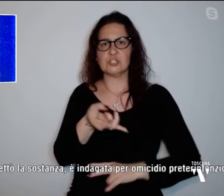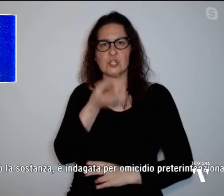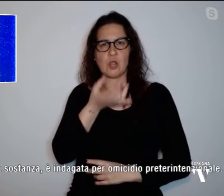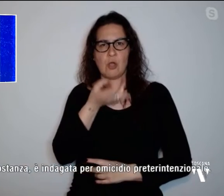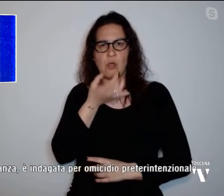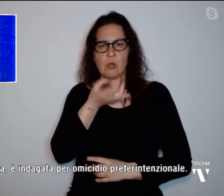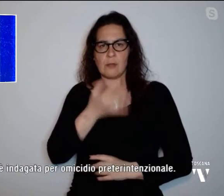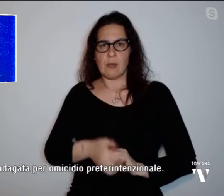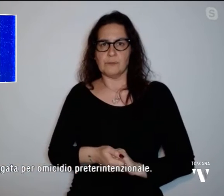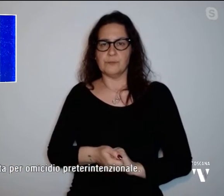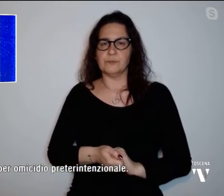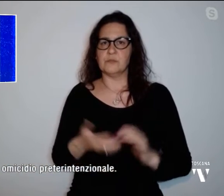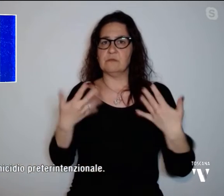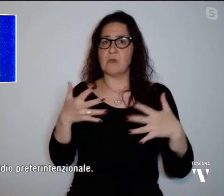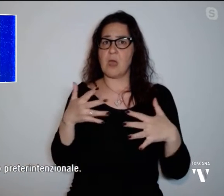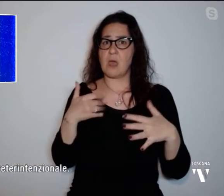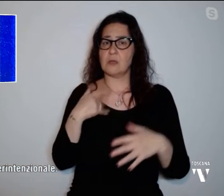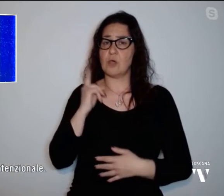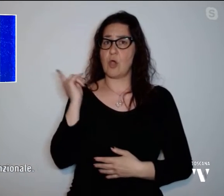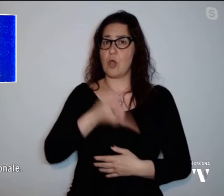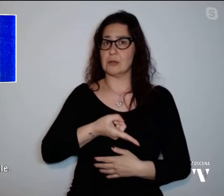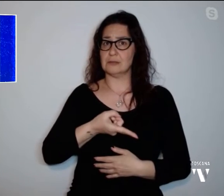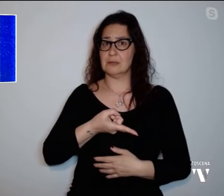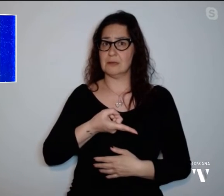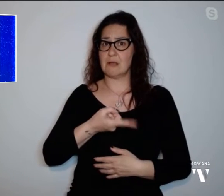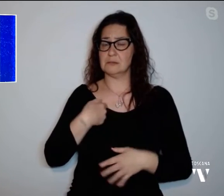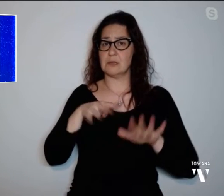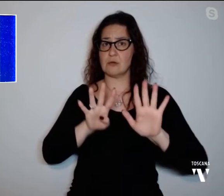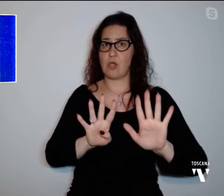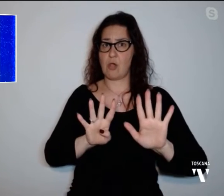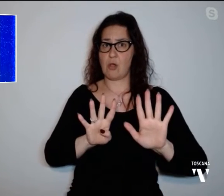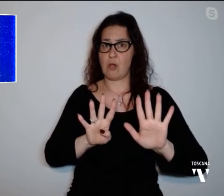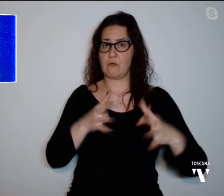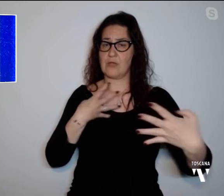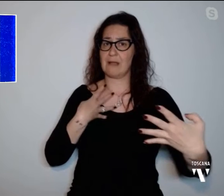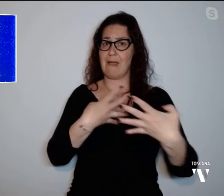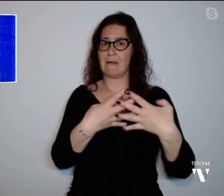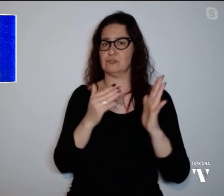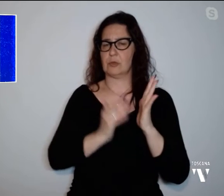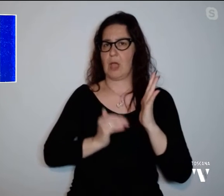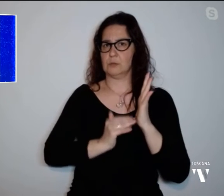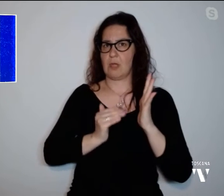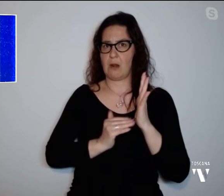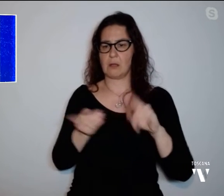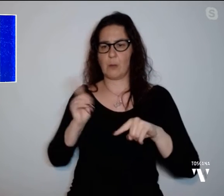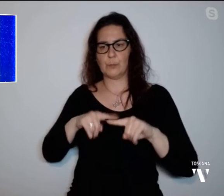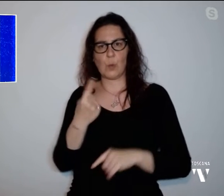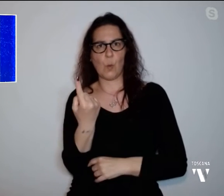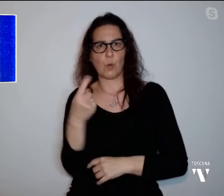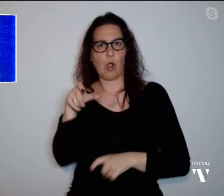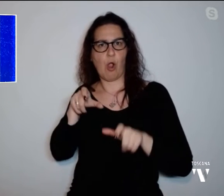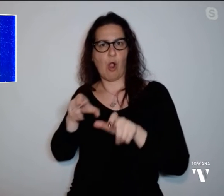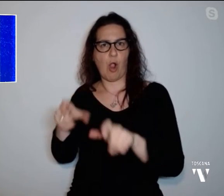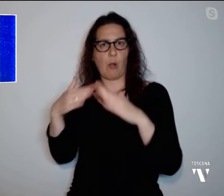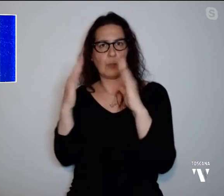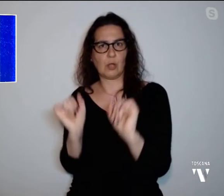state eseguite 9 ordinanze di custodia cautelare in carcere e una di obbligo di dimora.